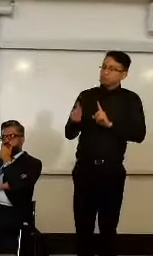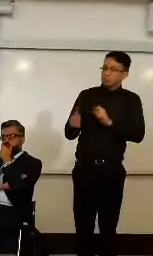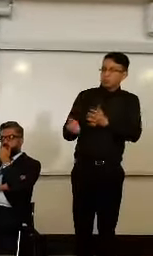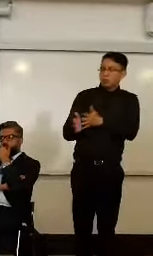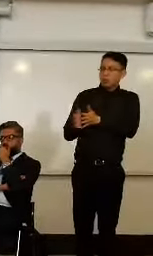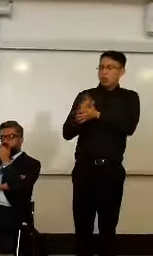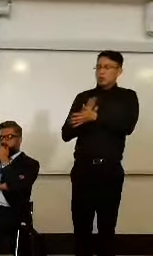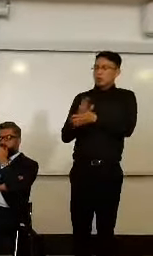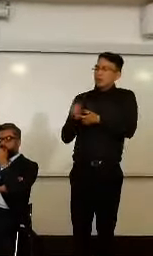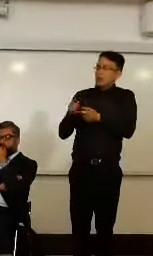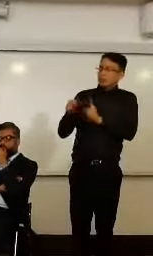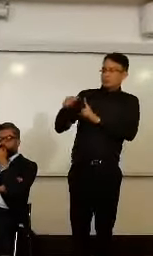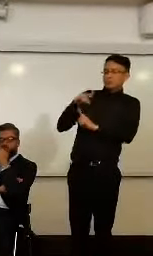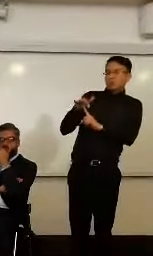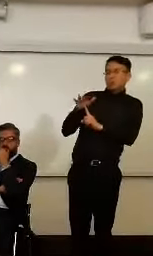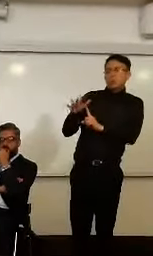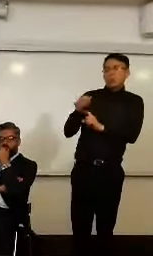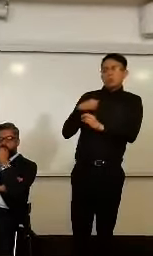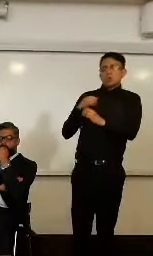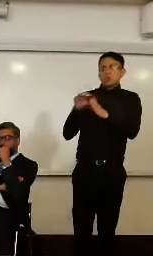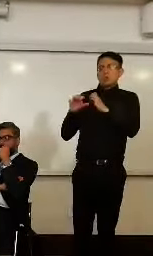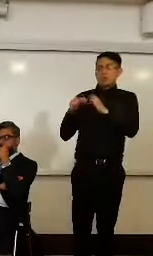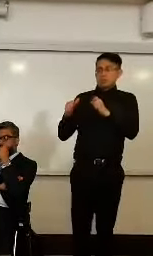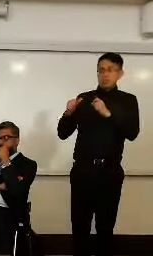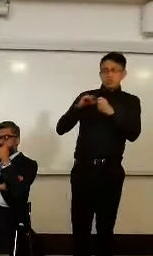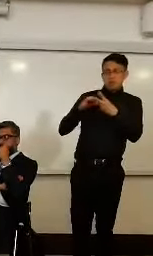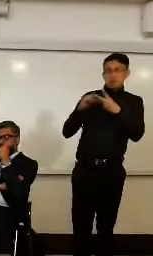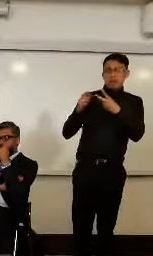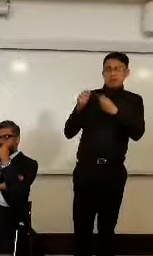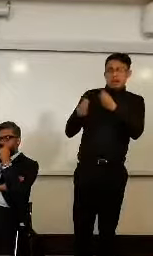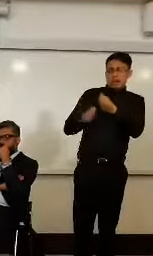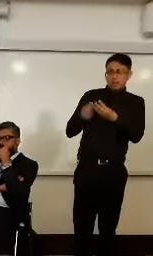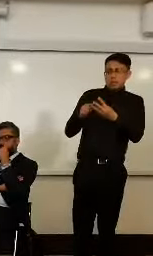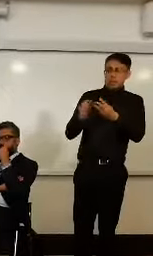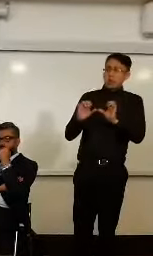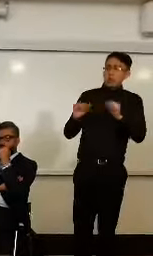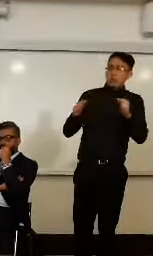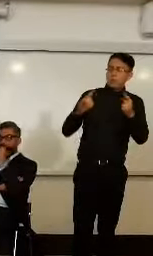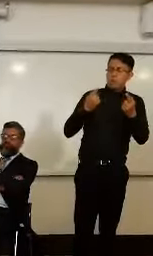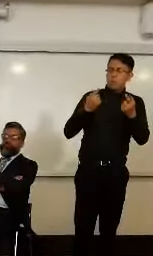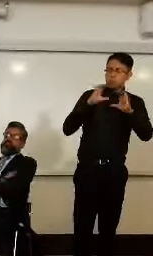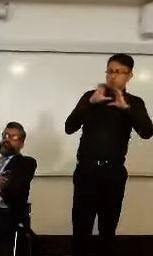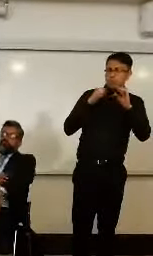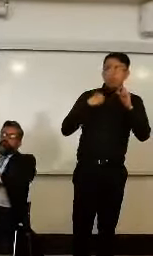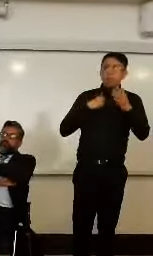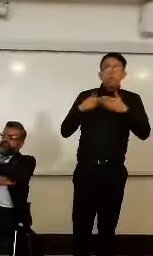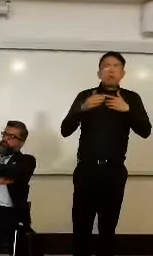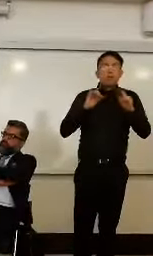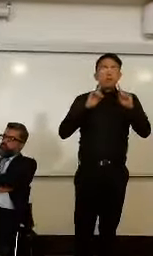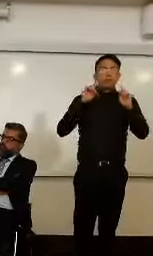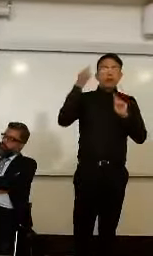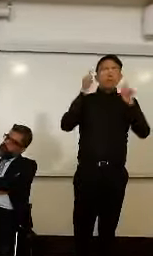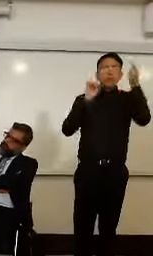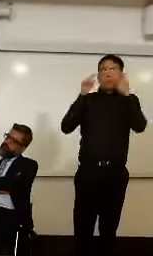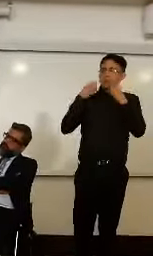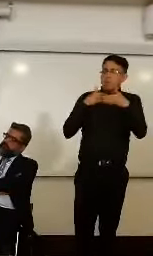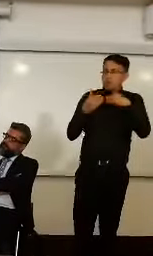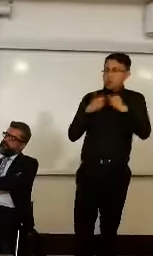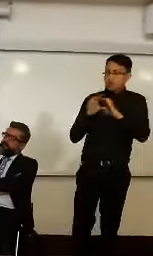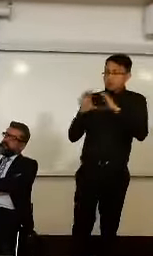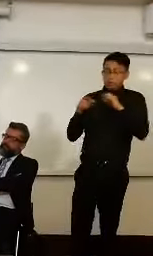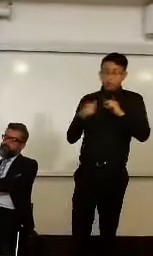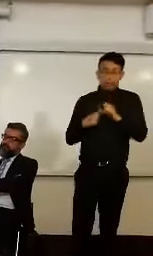con qué cuenta, qué tiene, usted quién es, usted qué hace, cómo se comunica, en qué lo puedo apoyar para su comunicación.